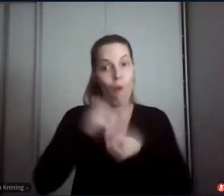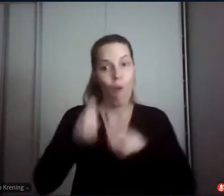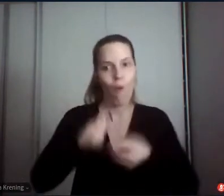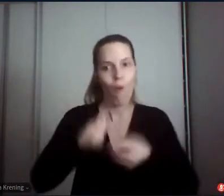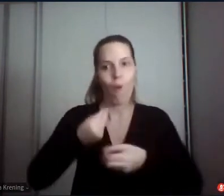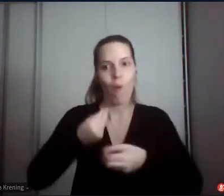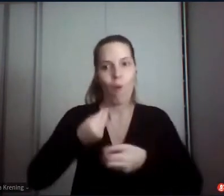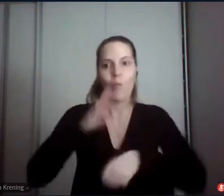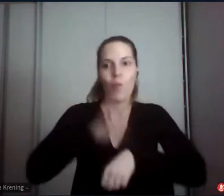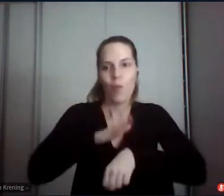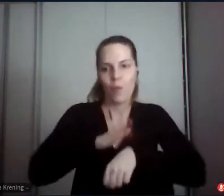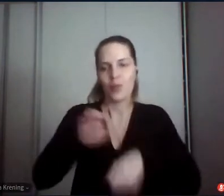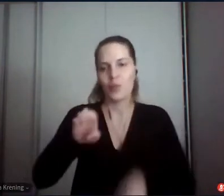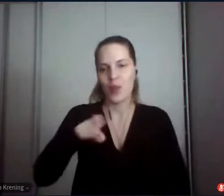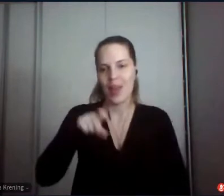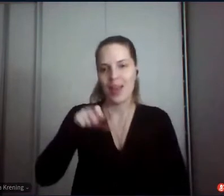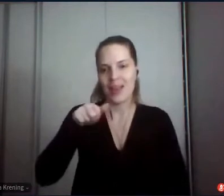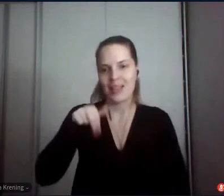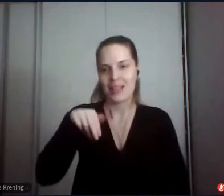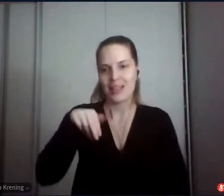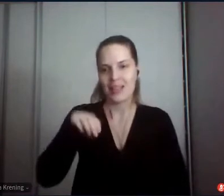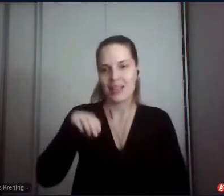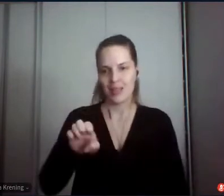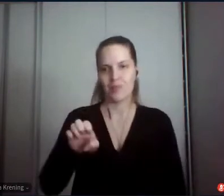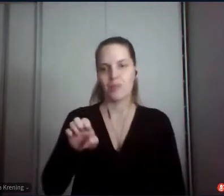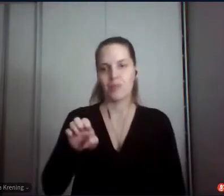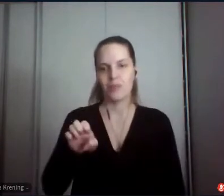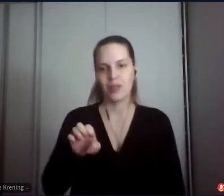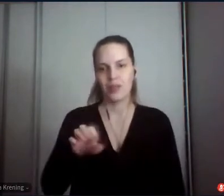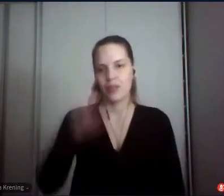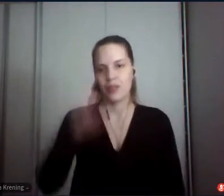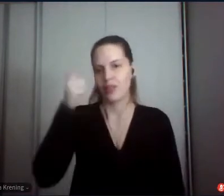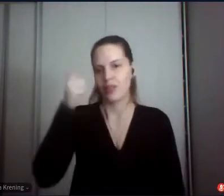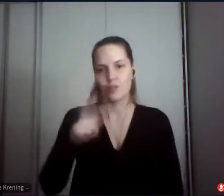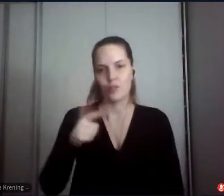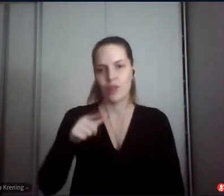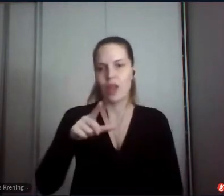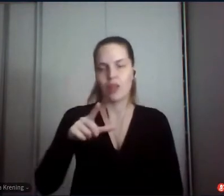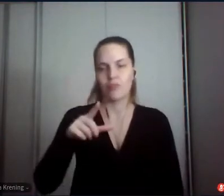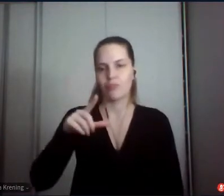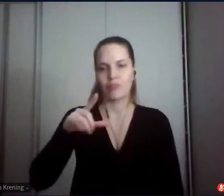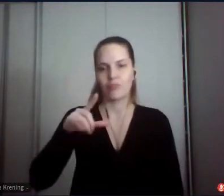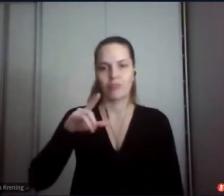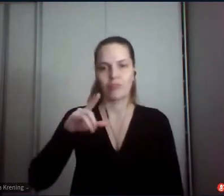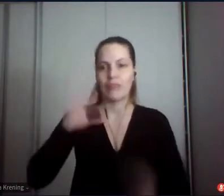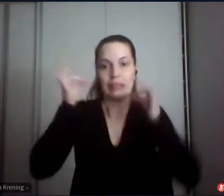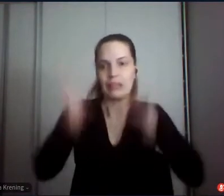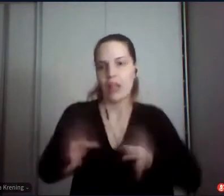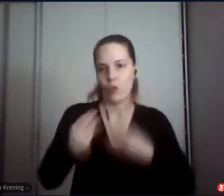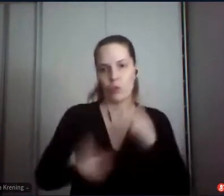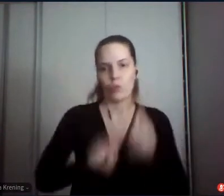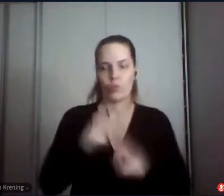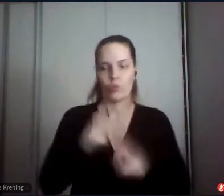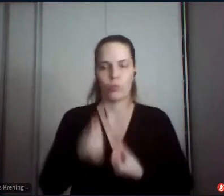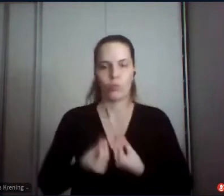ainda uma definição final de que o exame vai ser presencial. Mas, assim,